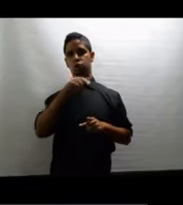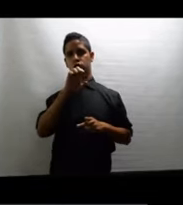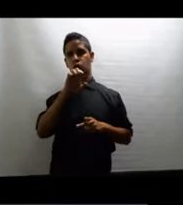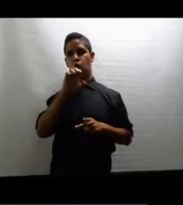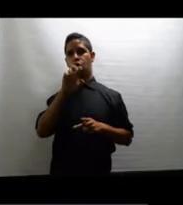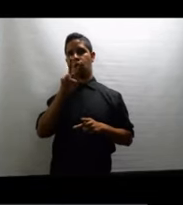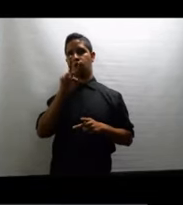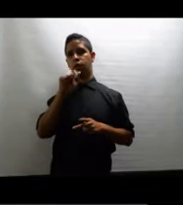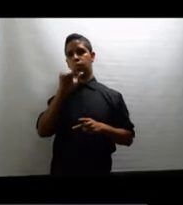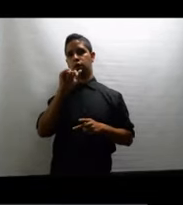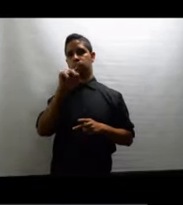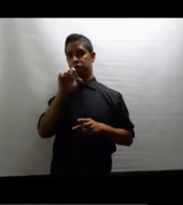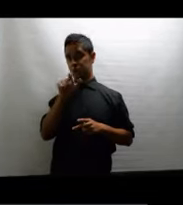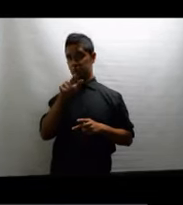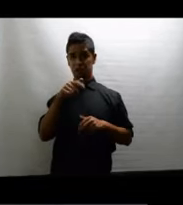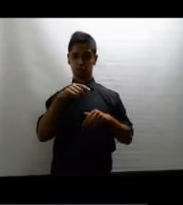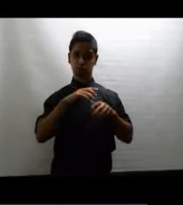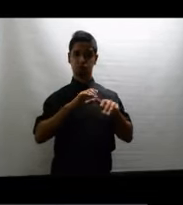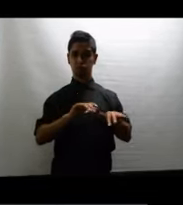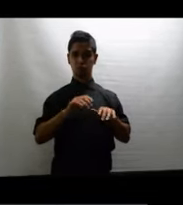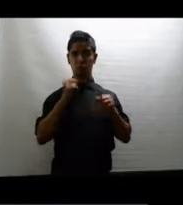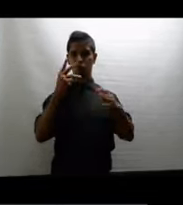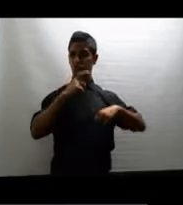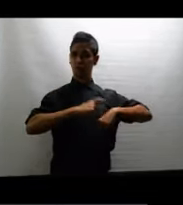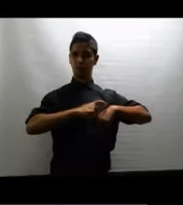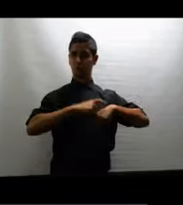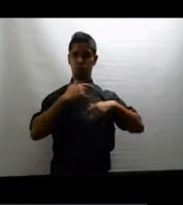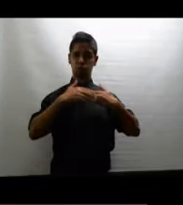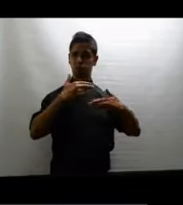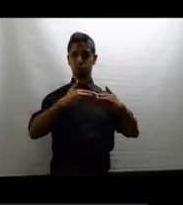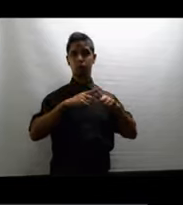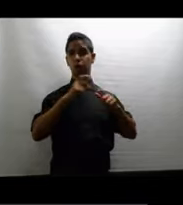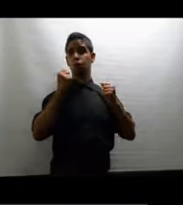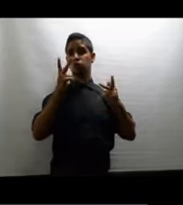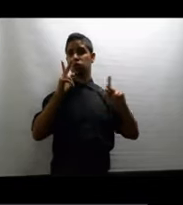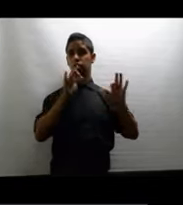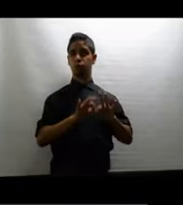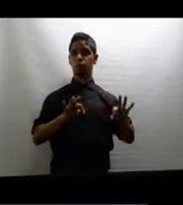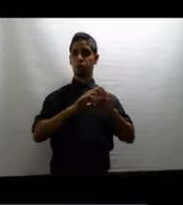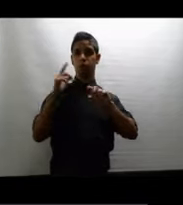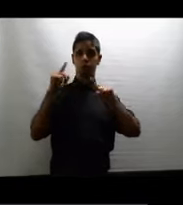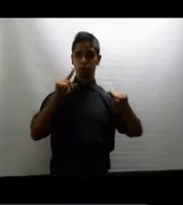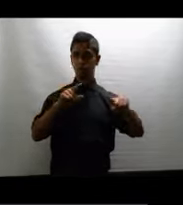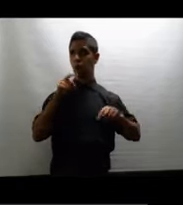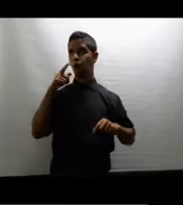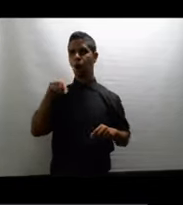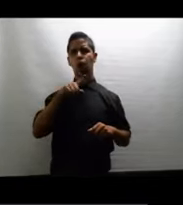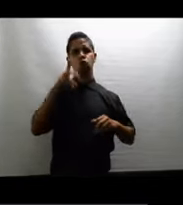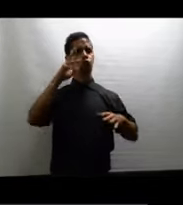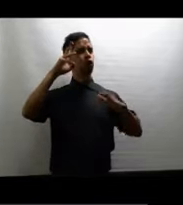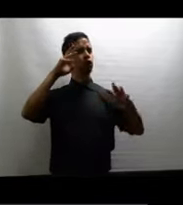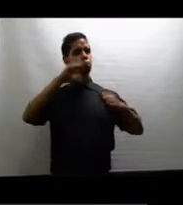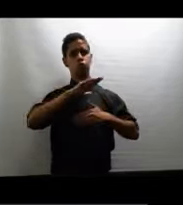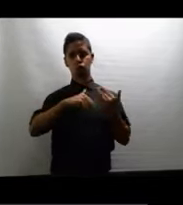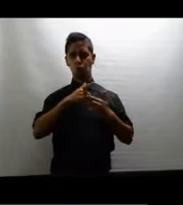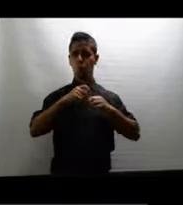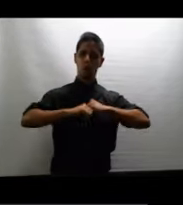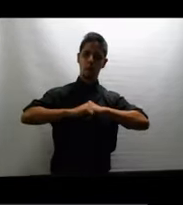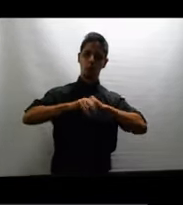fijo. Y hubo muchísimas figuras, pero muchísimas. Eran bien creativos en todo lo que era